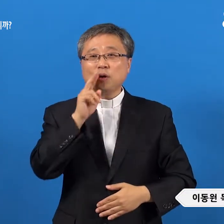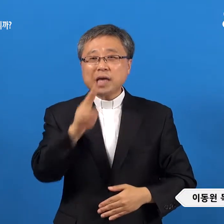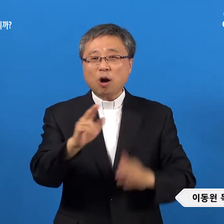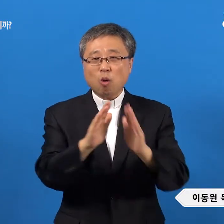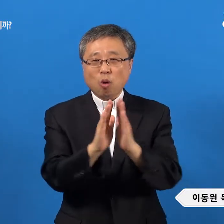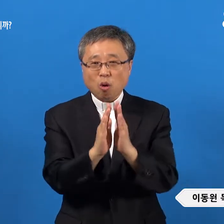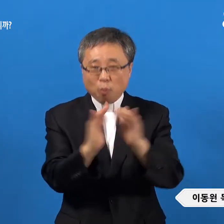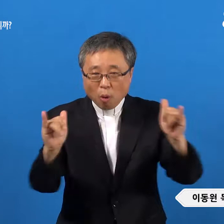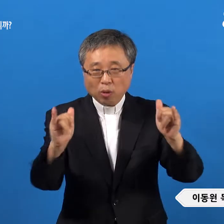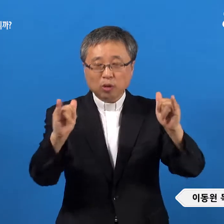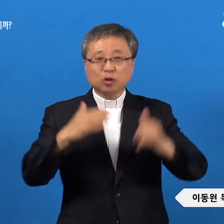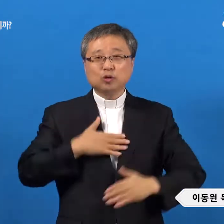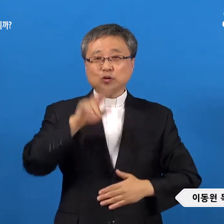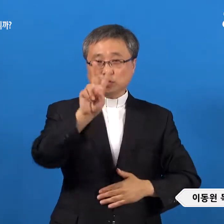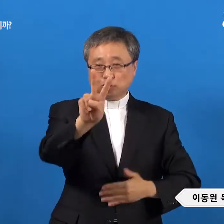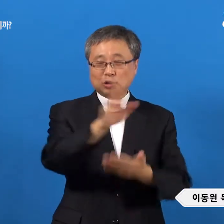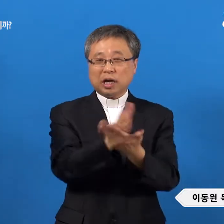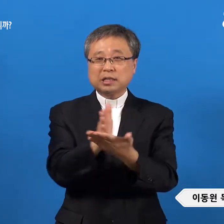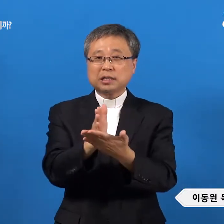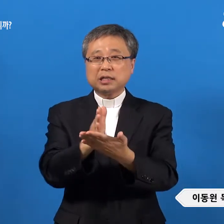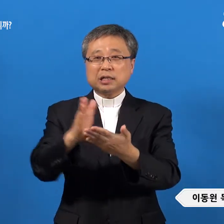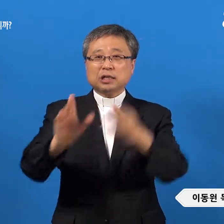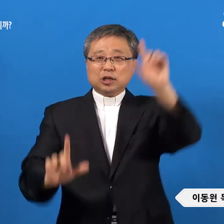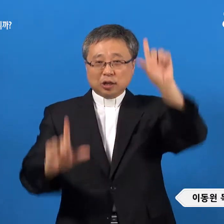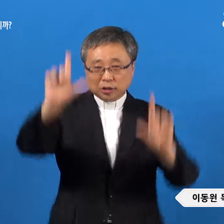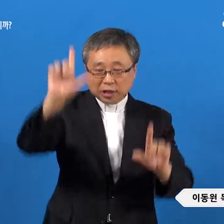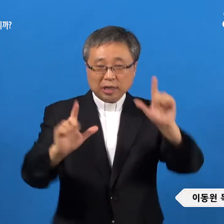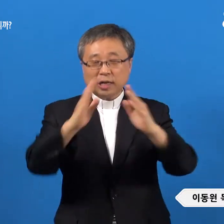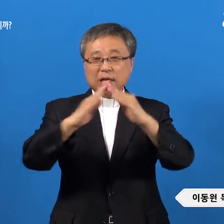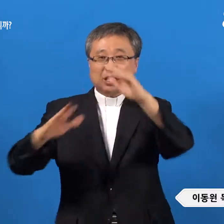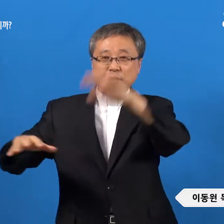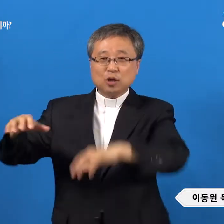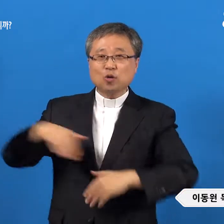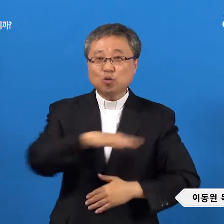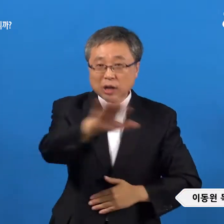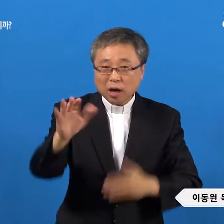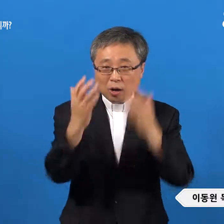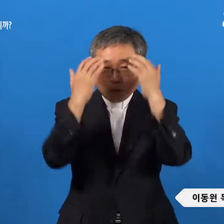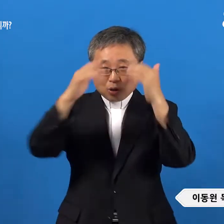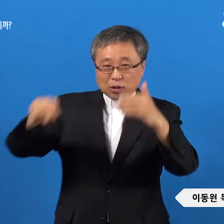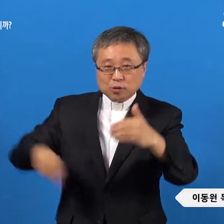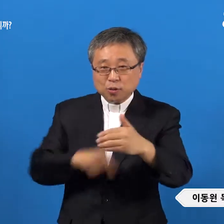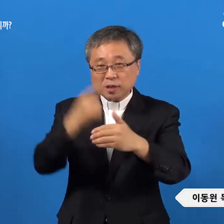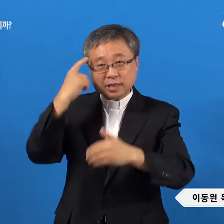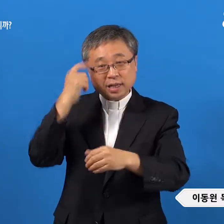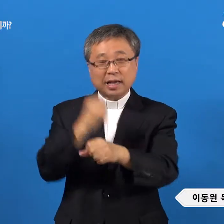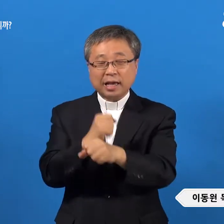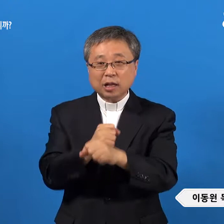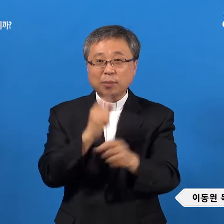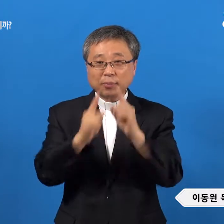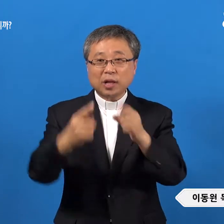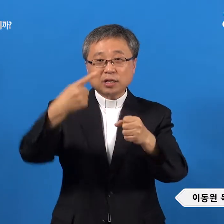본문에서 특별히 두 가지 유형의 이웃을 우리가 고난 속에 생각해야 한다고 말합니다. 첫째